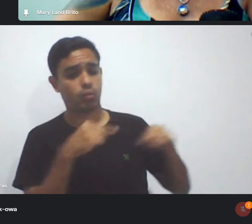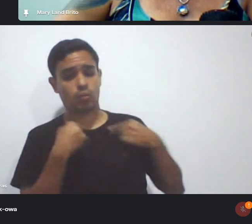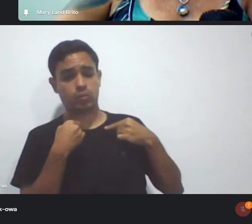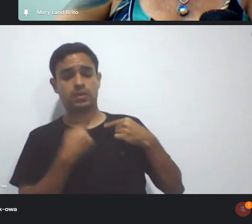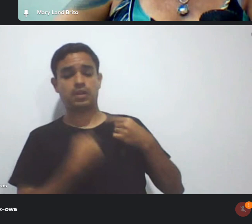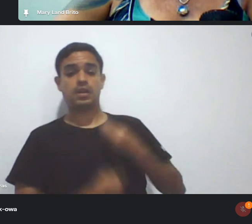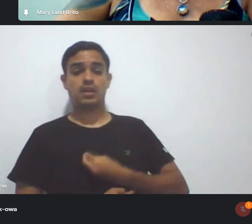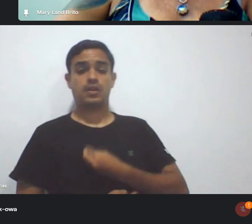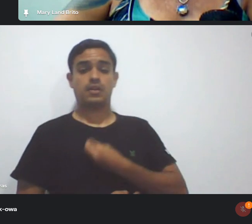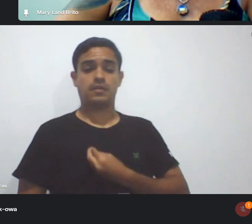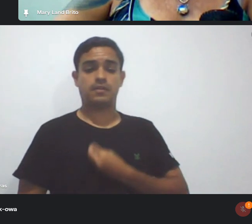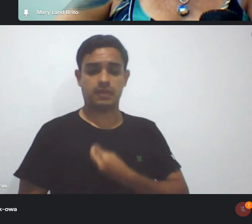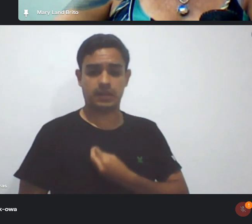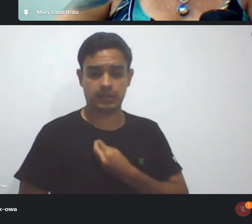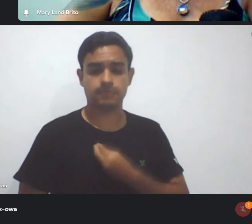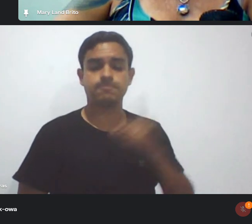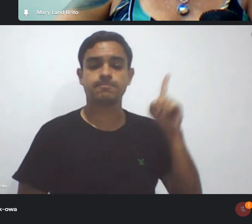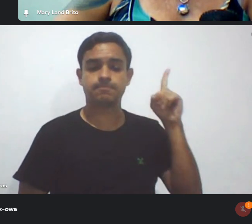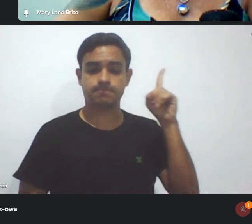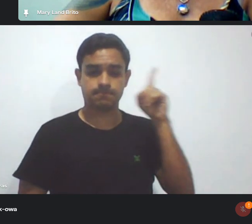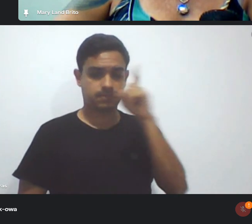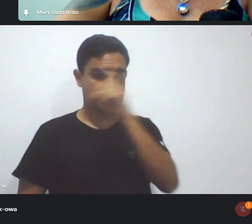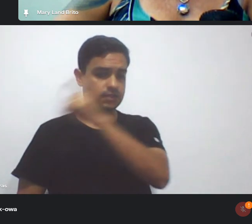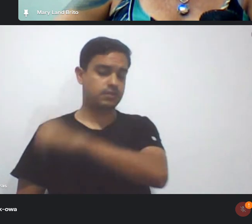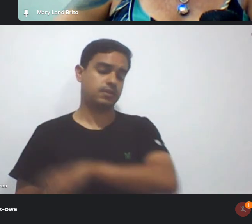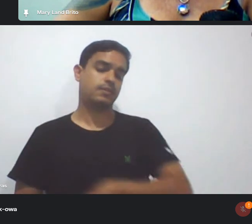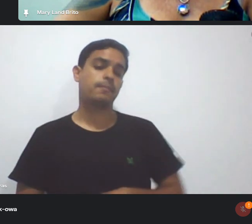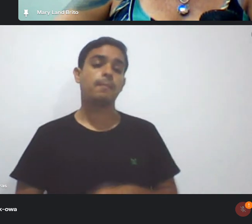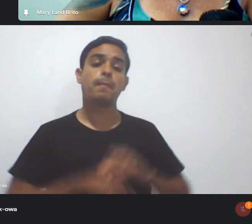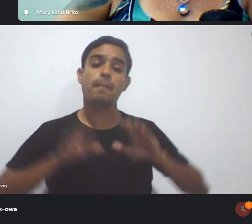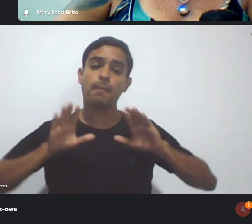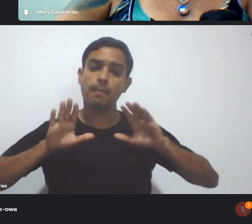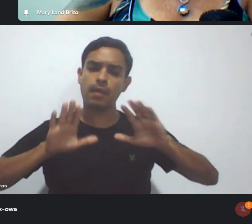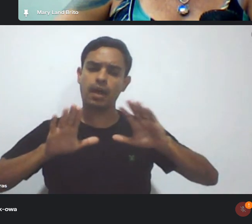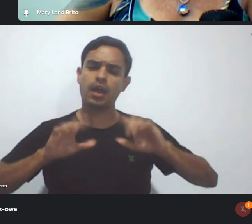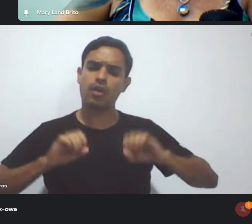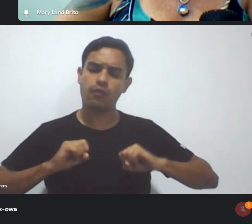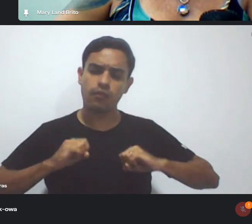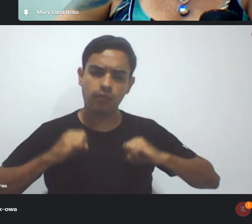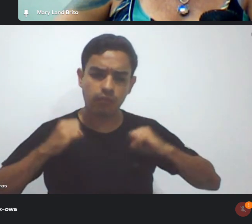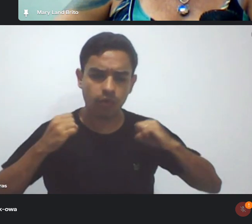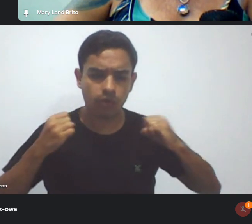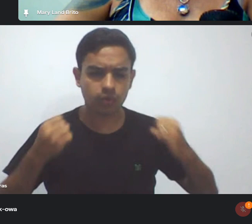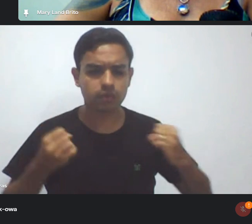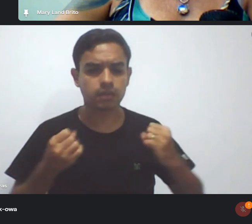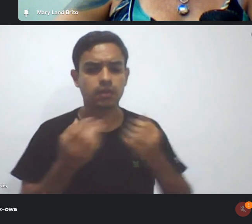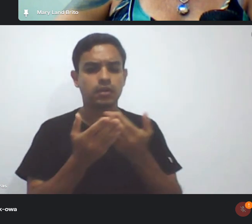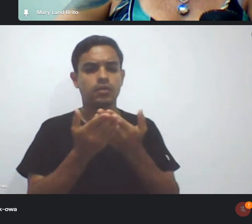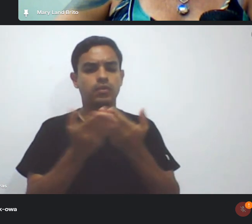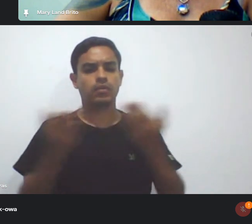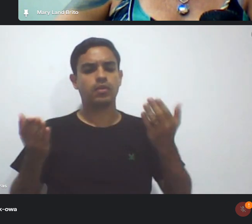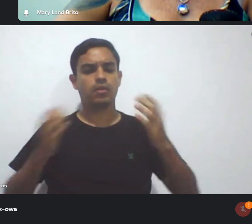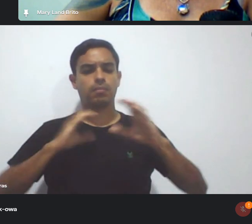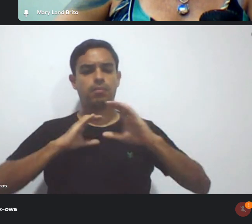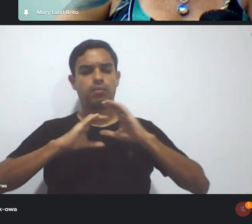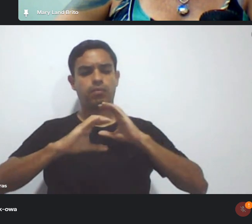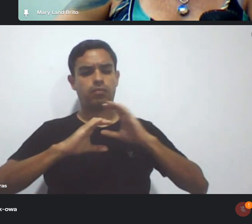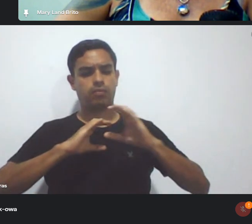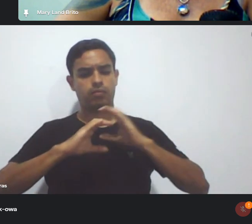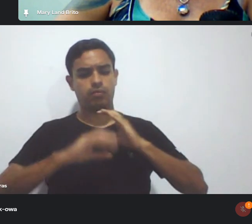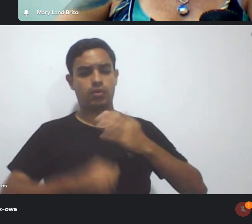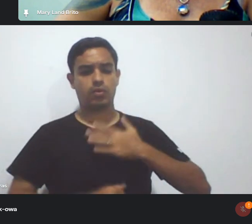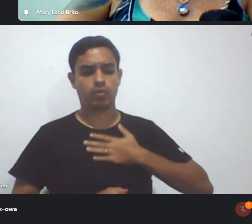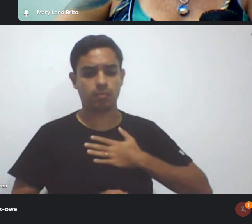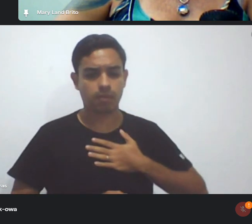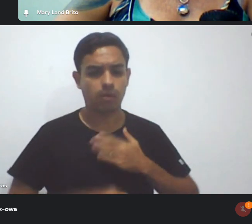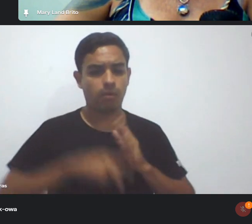assim, por enquanto, né? Mas está sendo agora me comunicando com vocês, falando dos meus projetos, meus sonhos